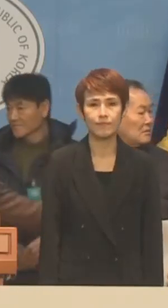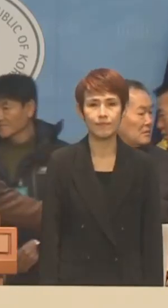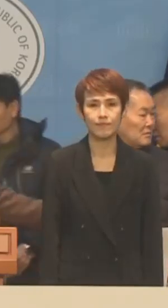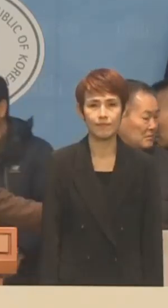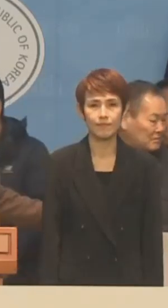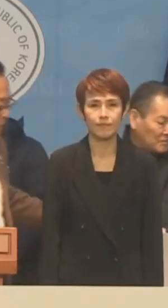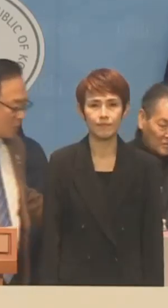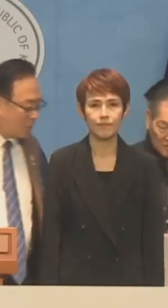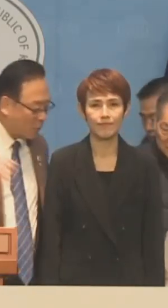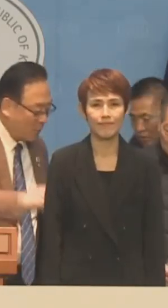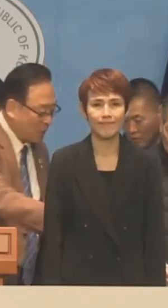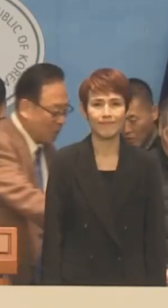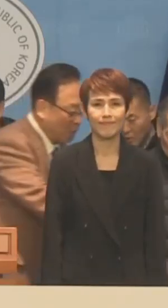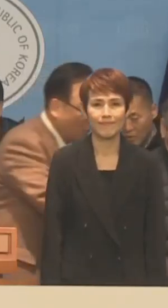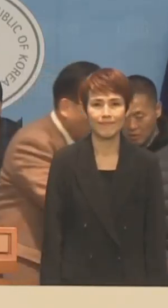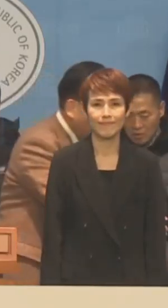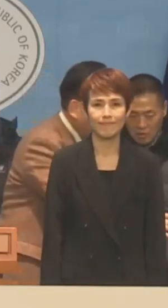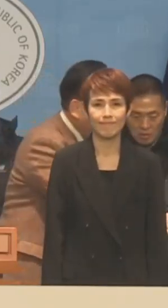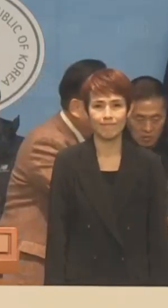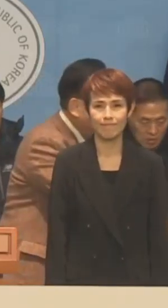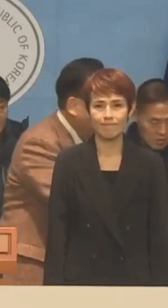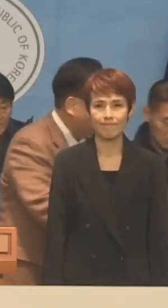네, 그쪽에 회장님 바로 옆에.